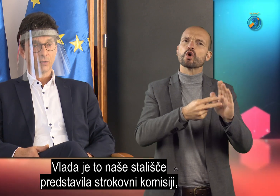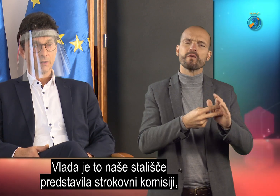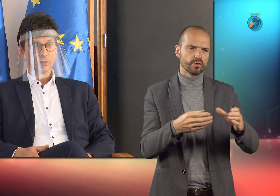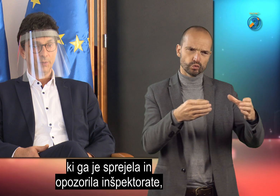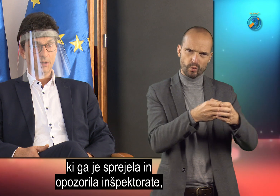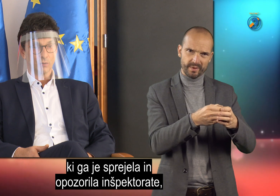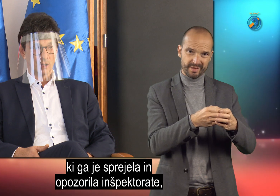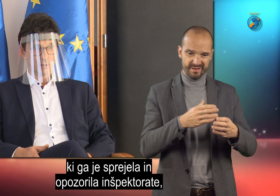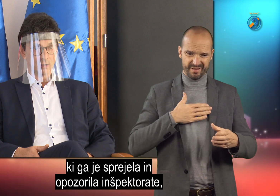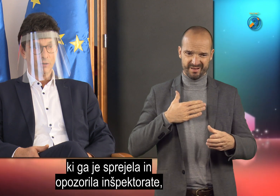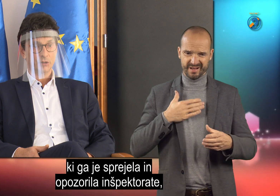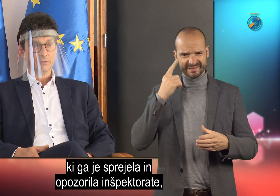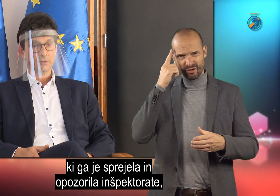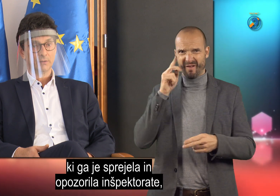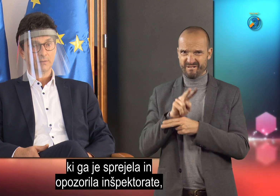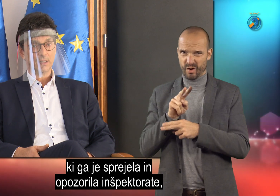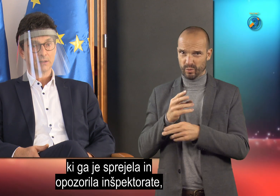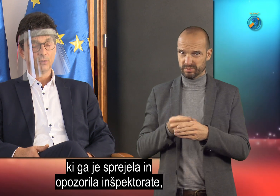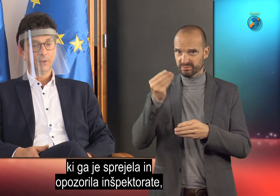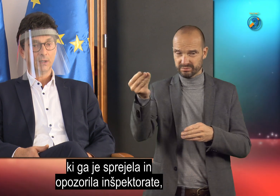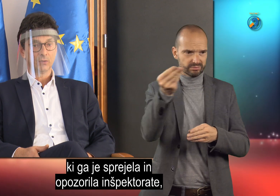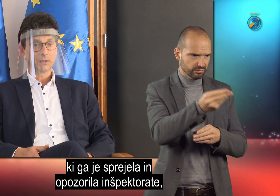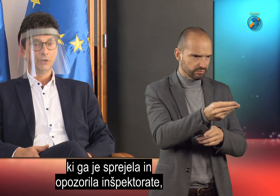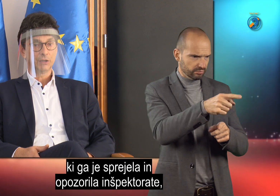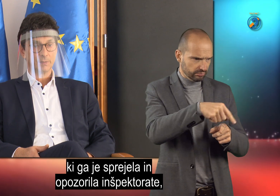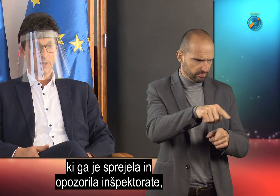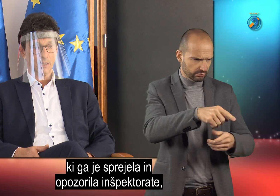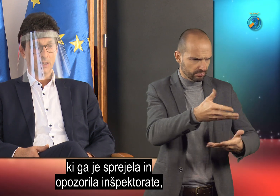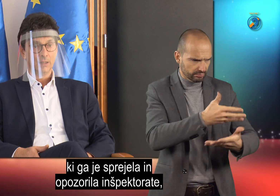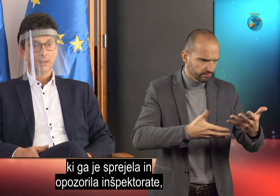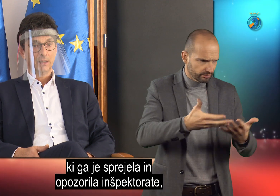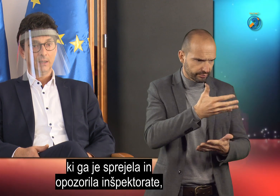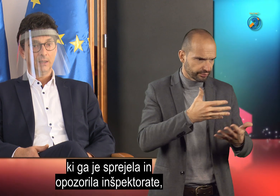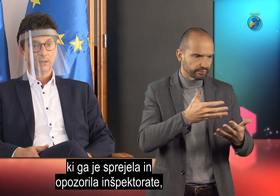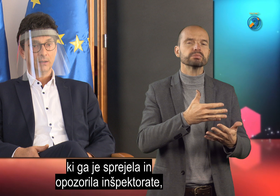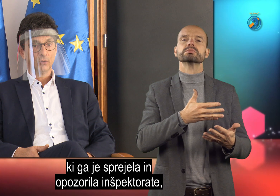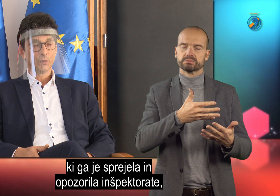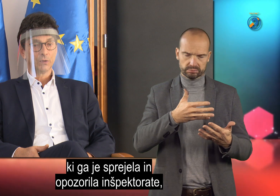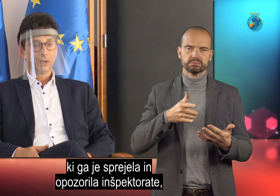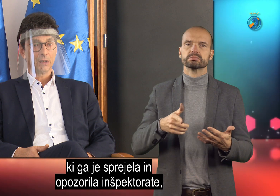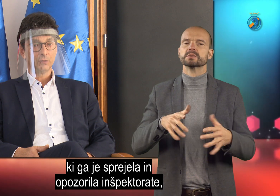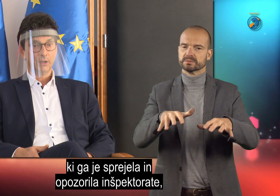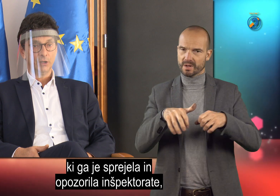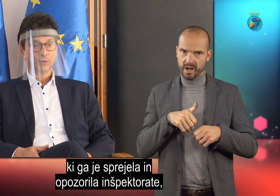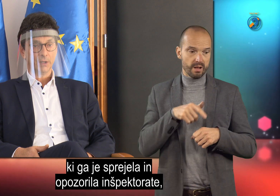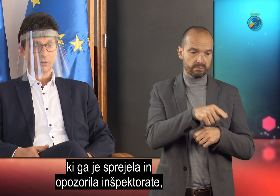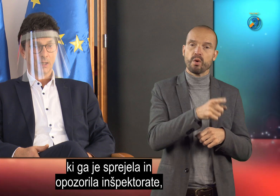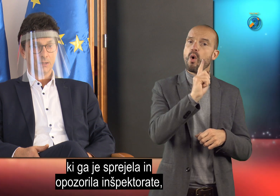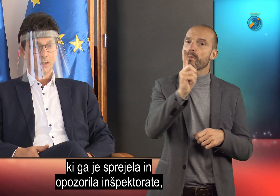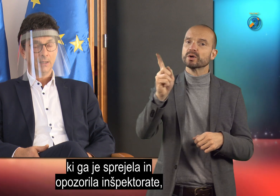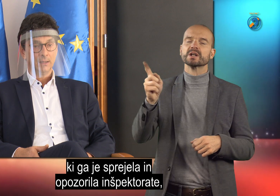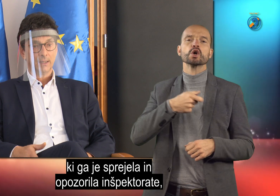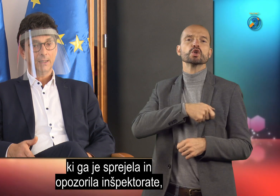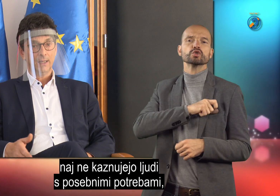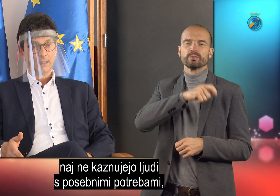svetovalni strokovni skupini to naše stališče, svetovalna skupina je to stališče sprejela in opozorila tudi